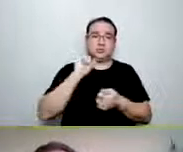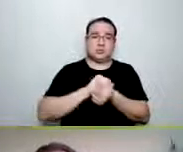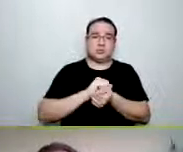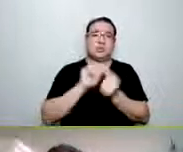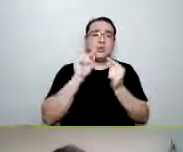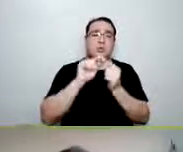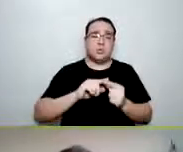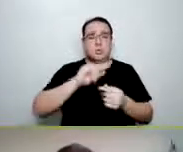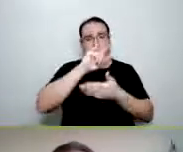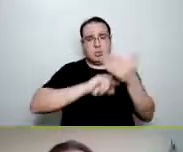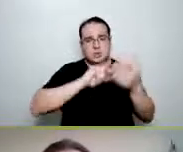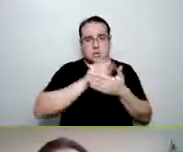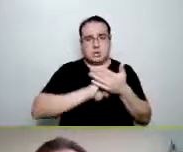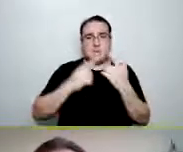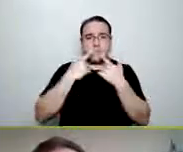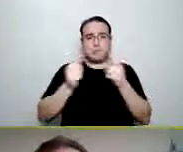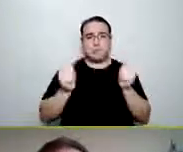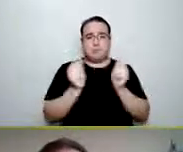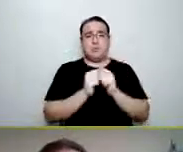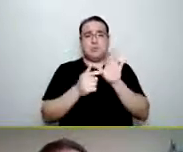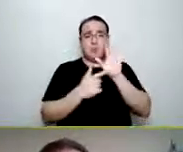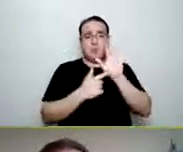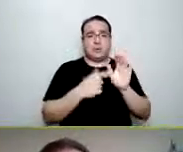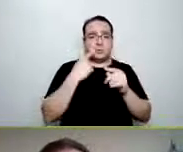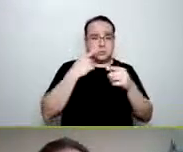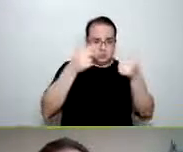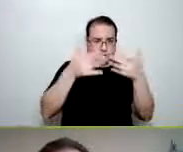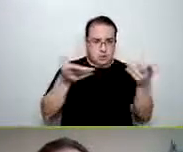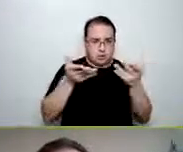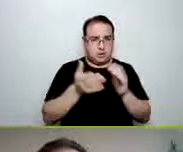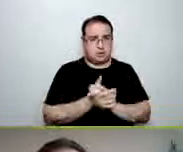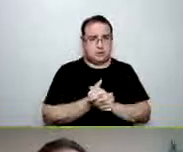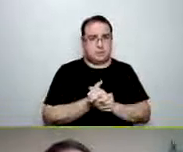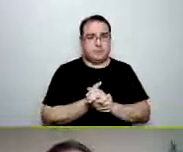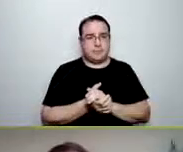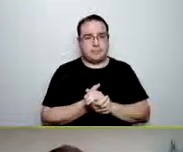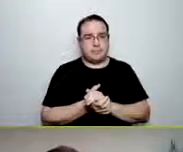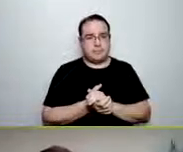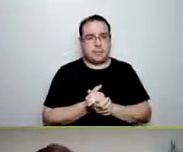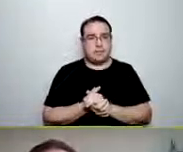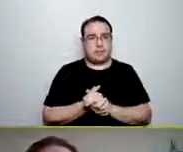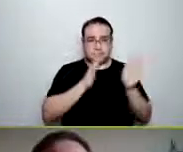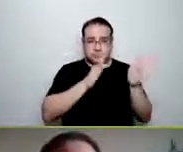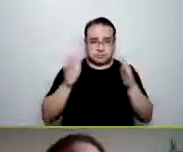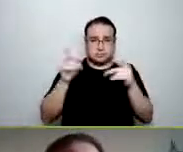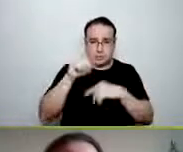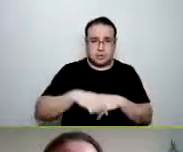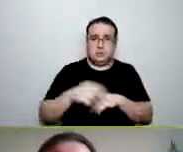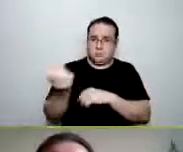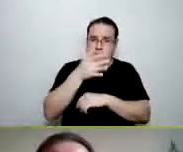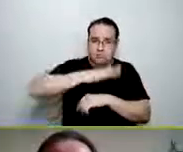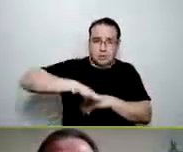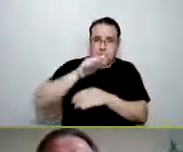seriam documentações linguísticas no sentido que eu vou já explicar. Esse processo, esse novo campo